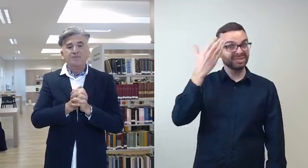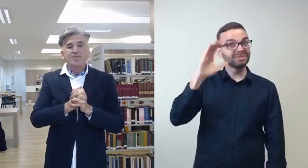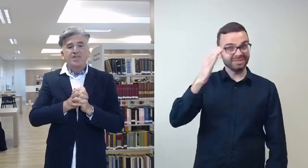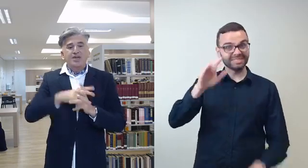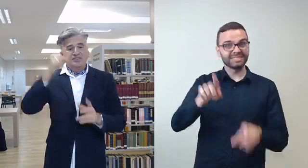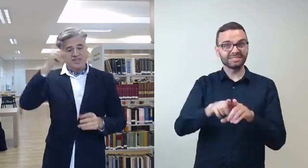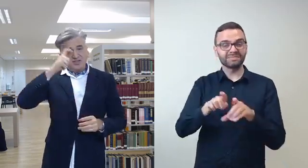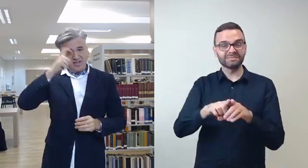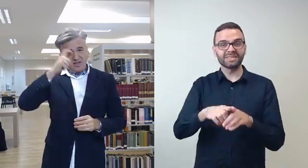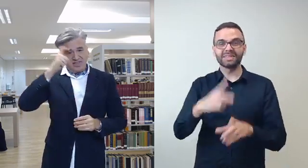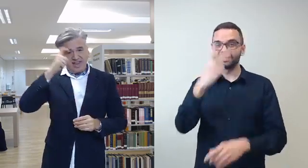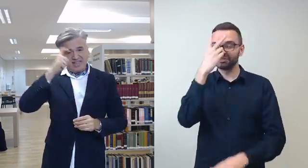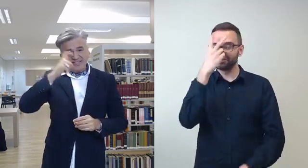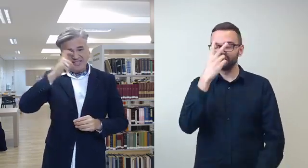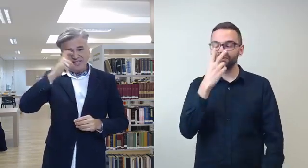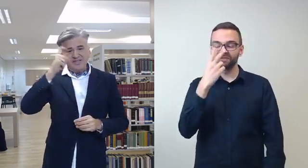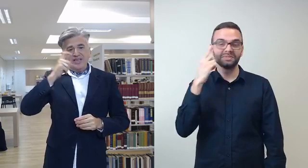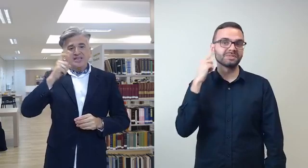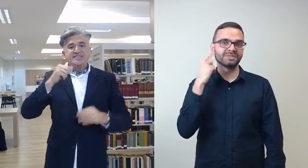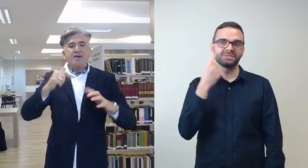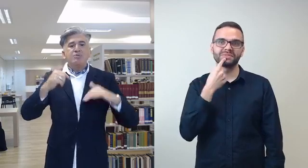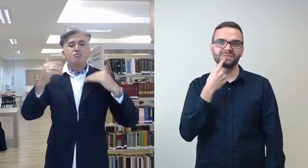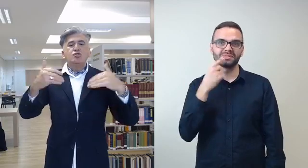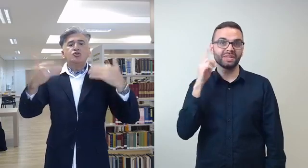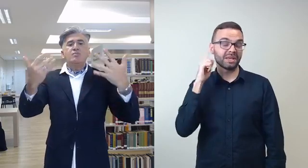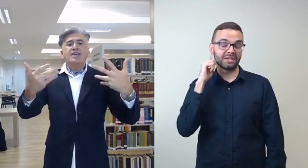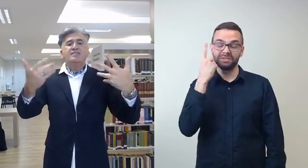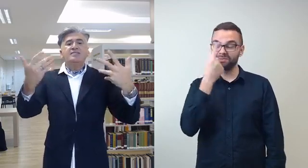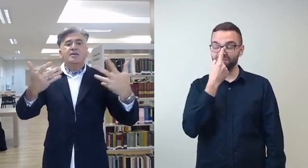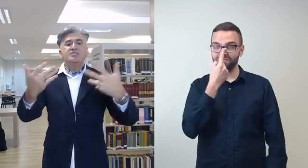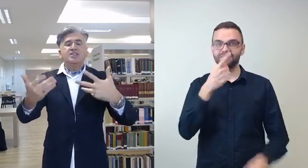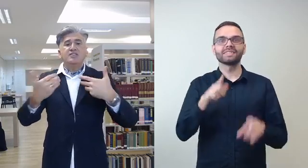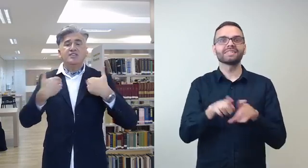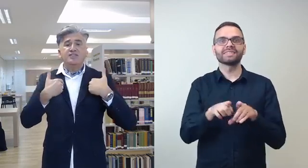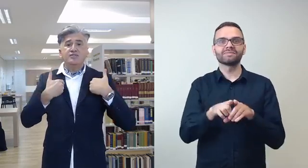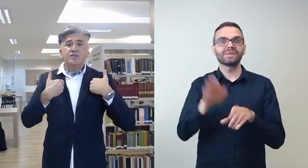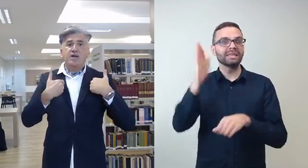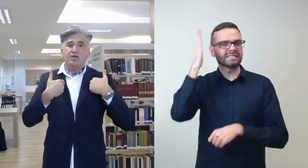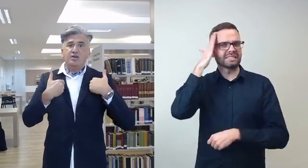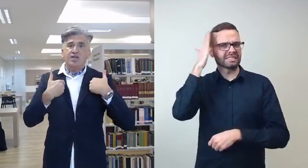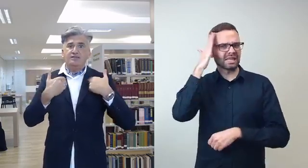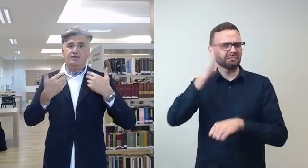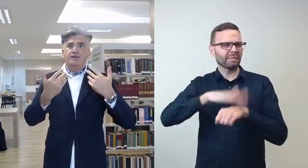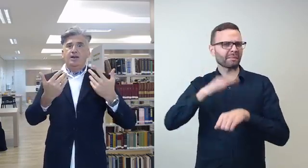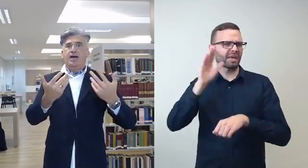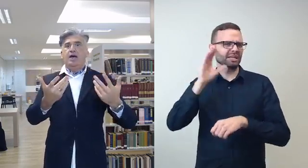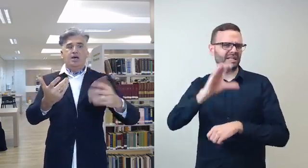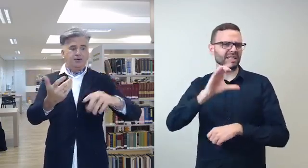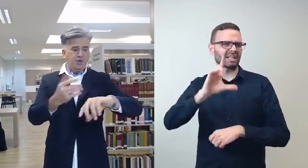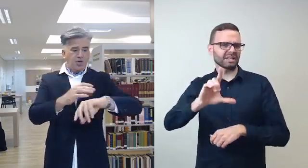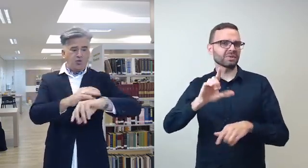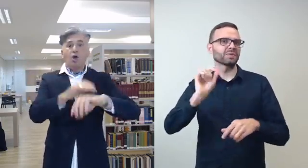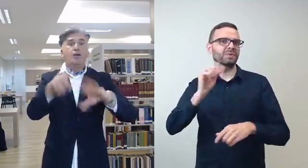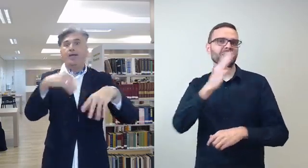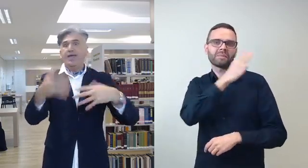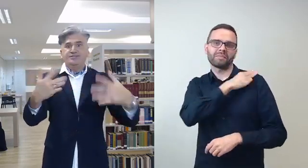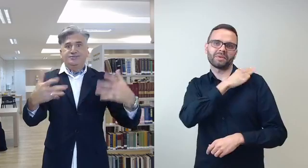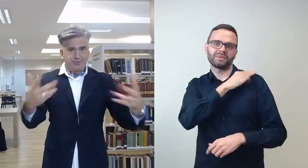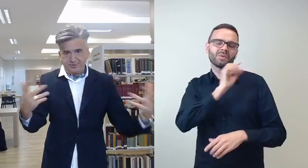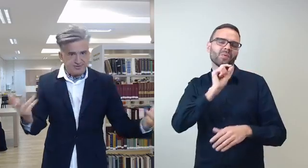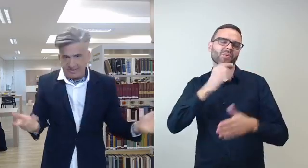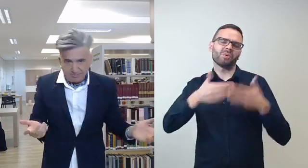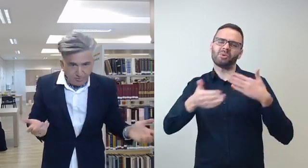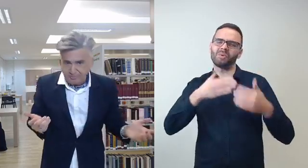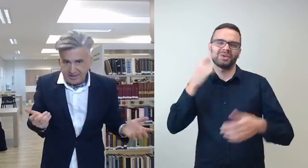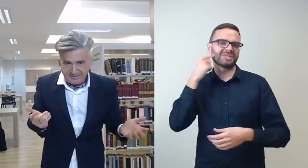cega. Rosani, o sinal dela é assim. Sabe muito mais sistemas de classificação do que Marco Arniens. Claro, qualquer